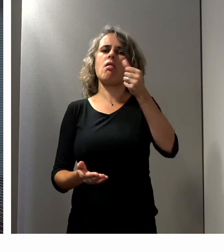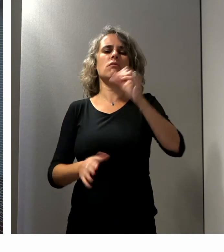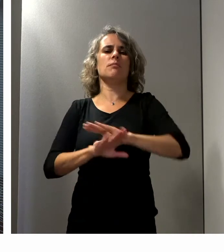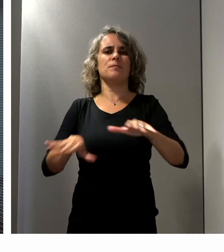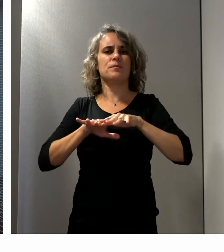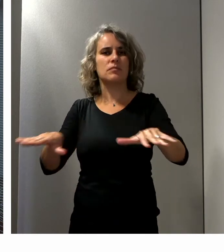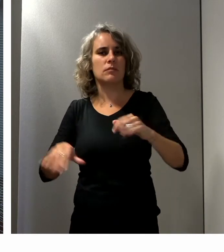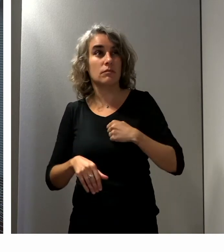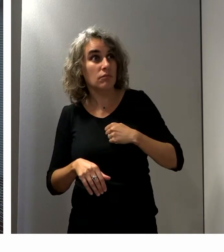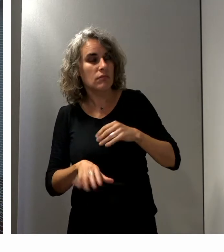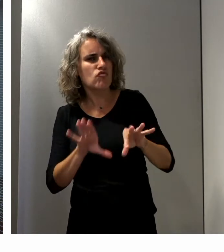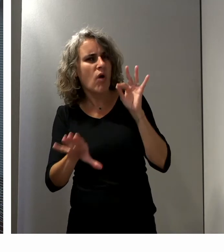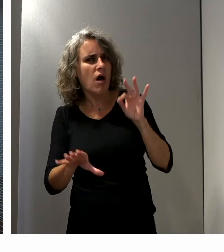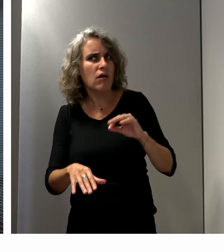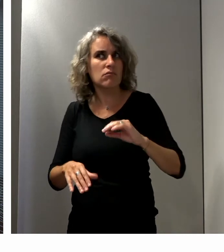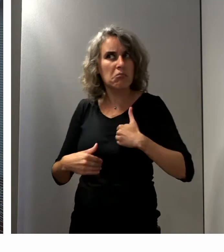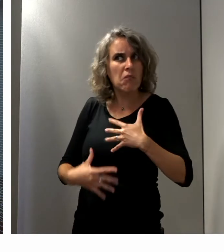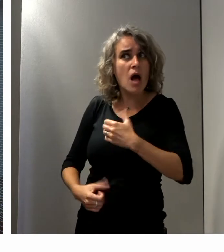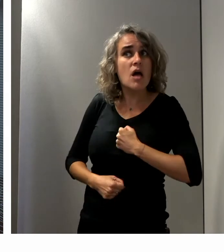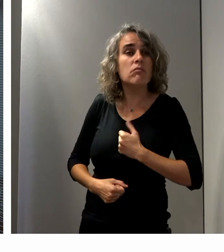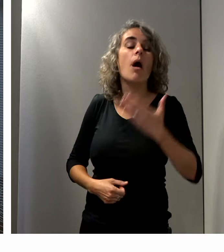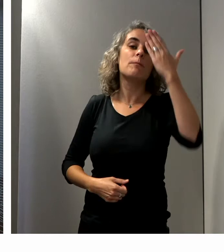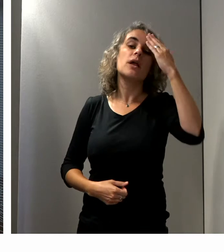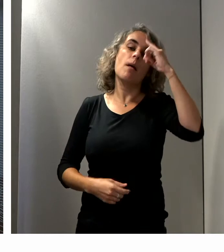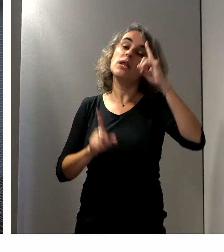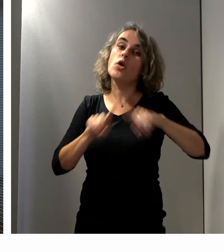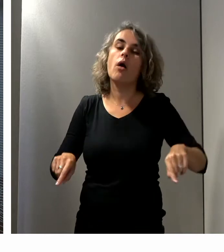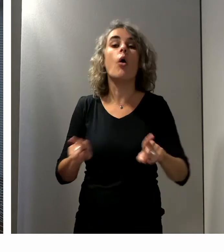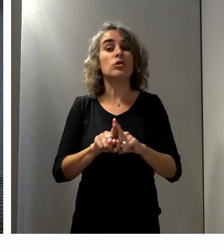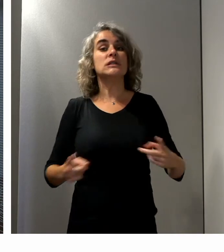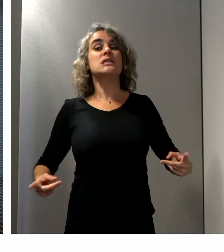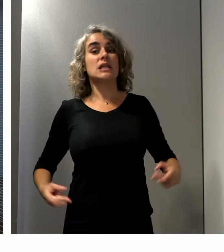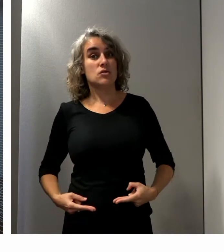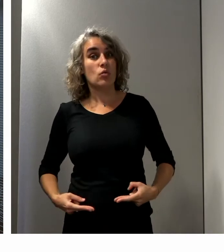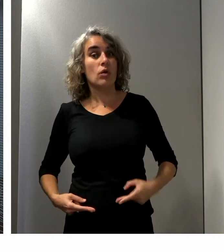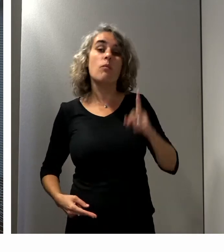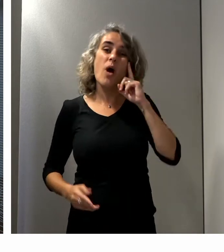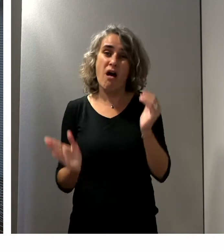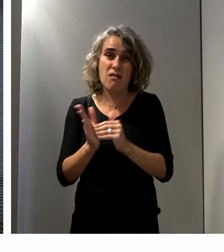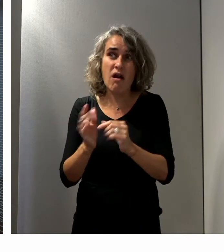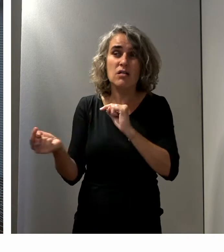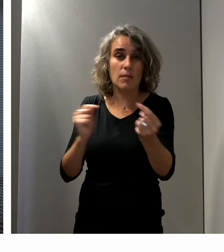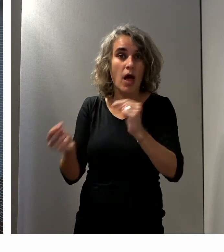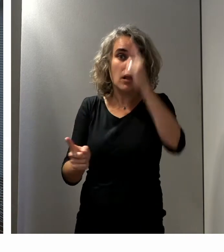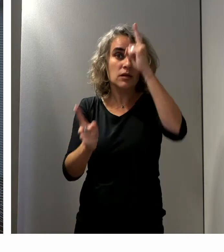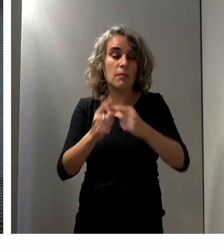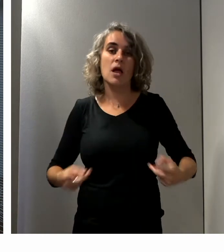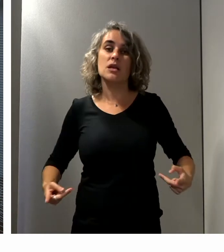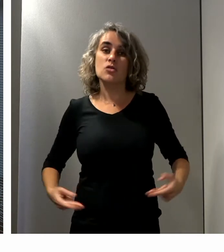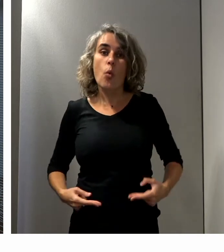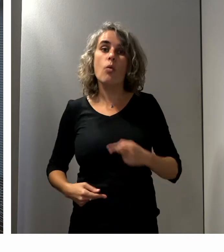le consentement ? On a abordé également la question de la stérilisation parce qu'il y a aussi encore ces questions sur la